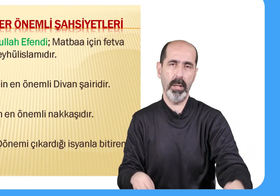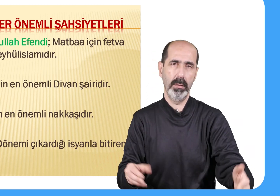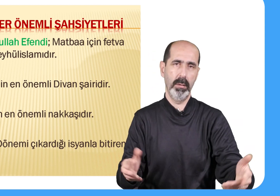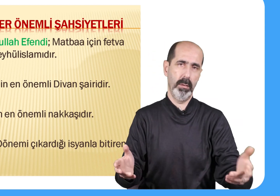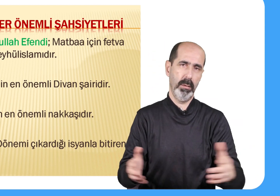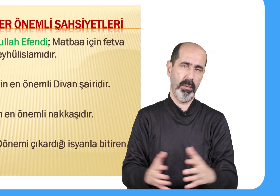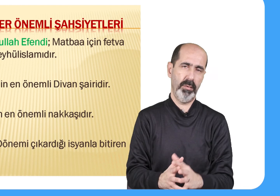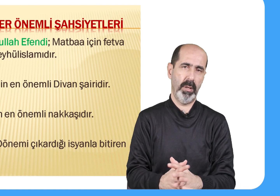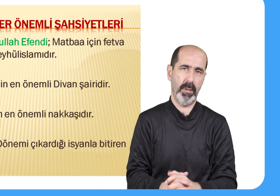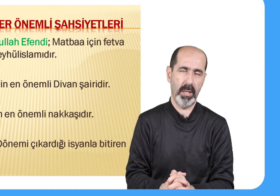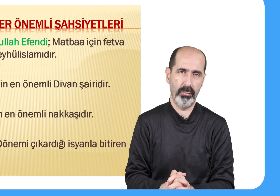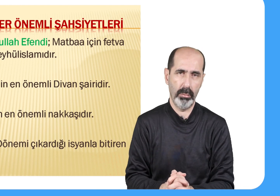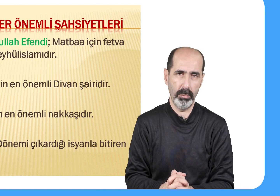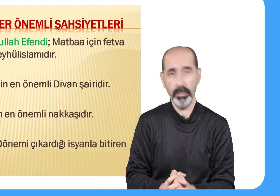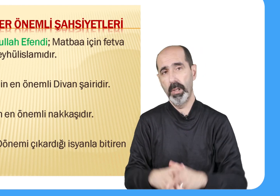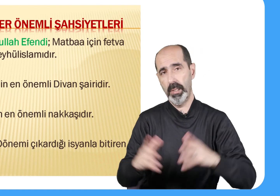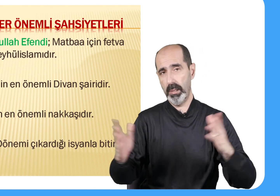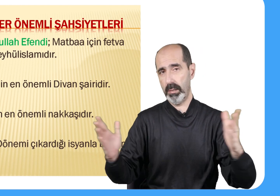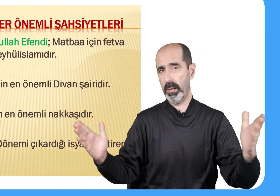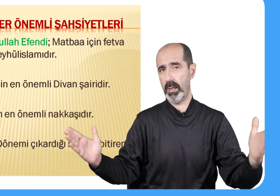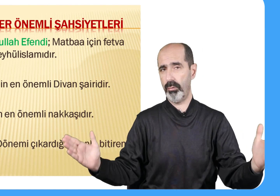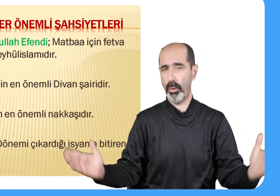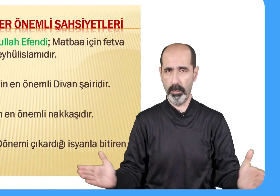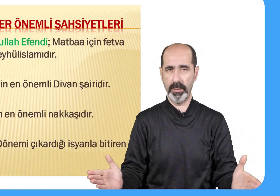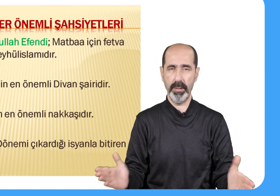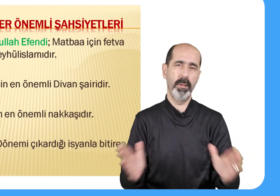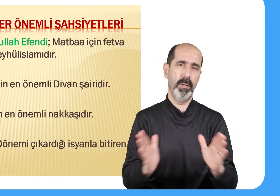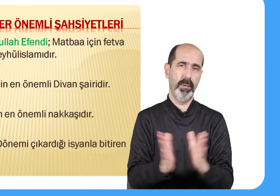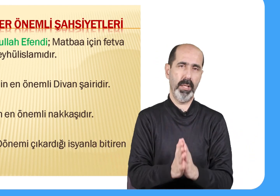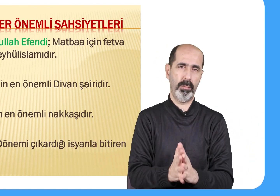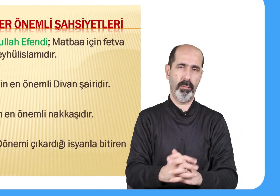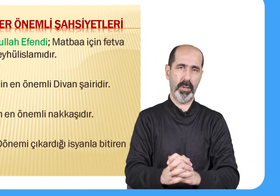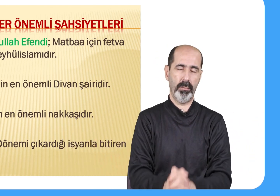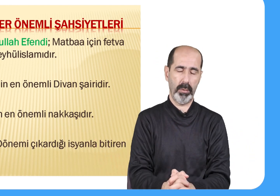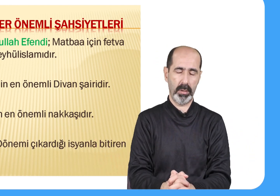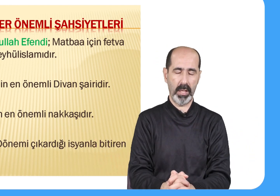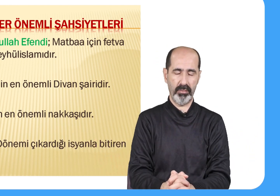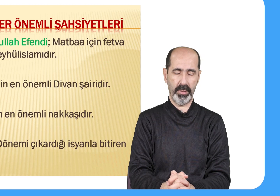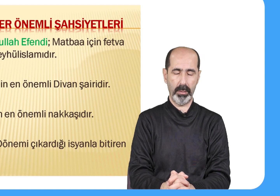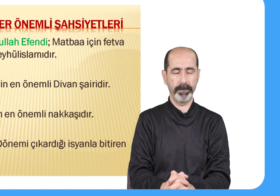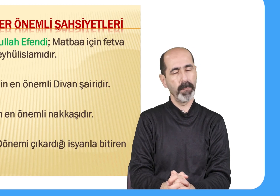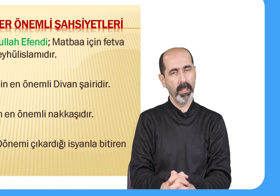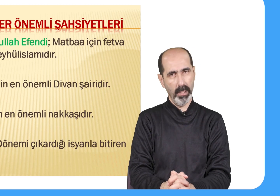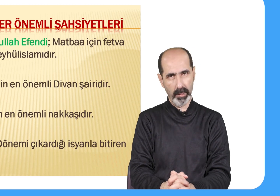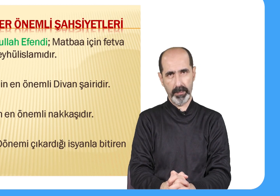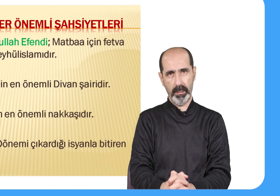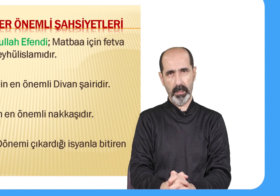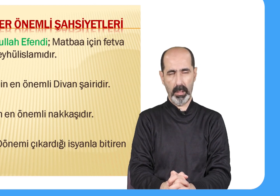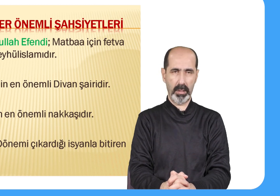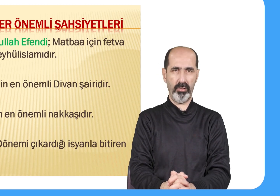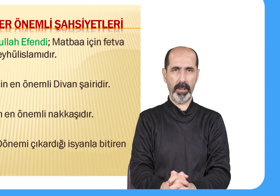Evet bu da israfa karşı olduğunun yeniliklere karşı olmadığının net gösterge sonra karşımıza gelir